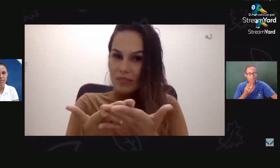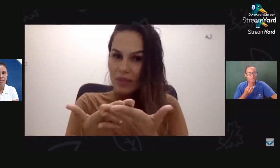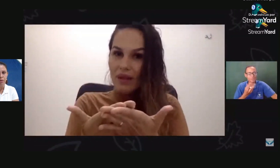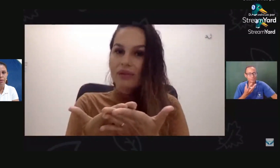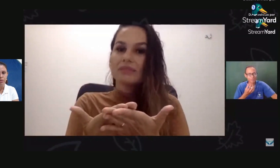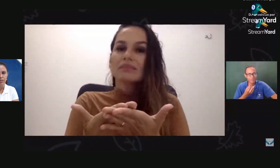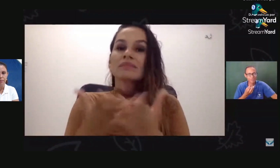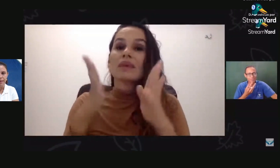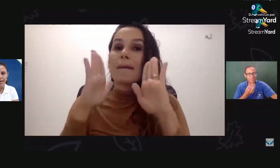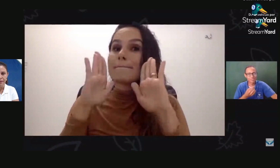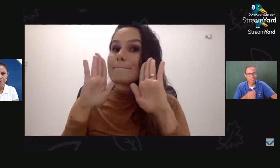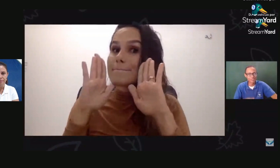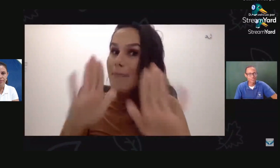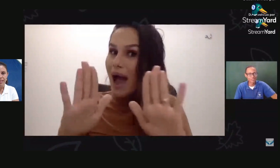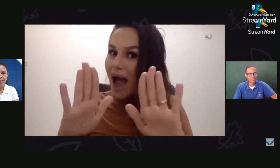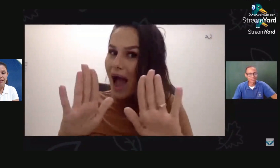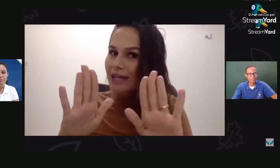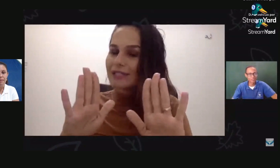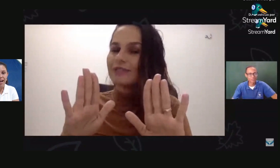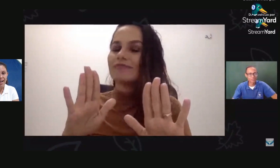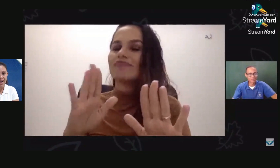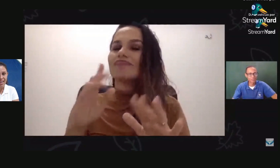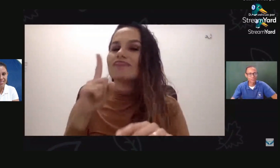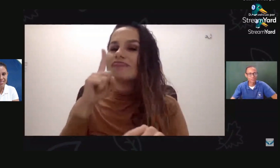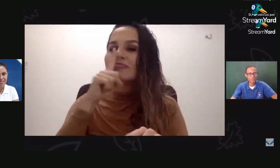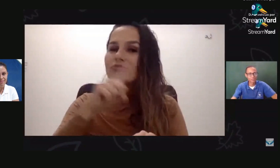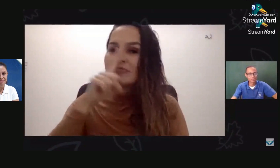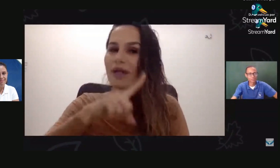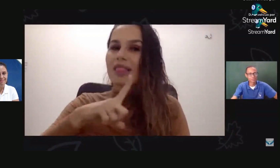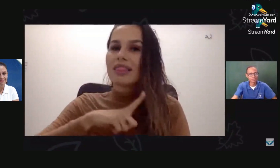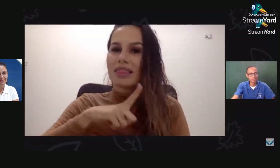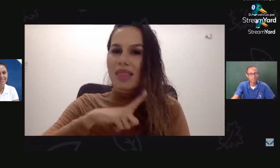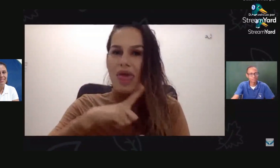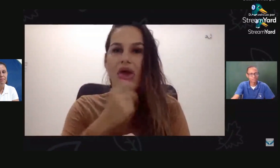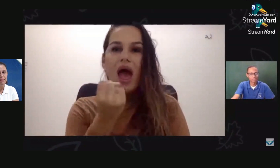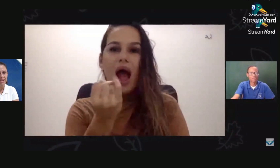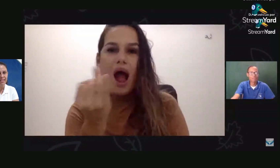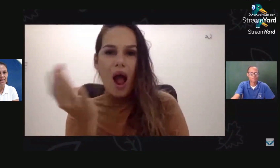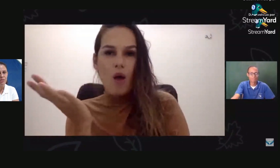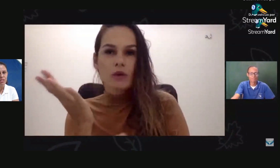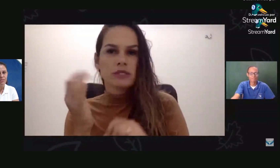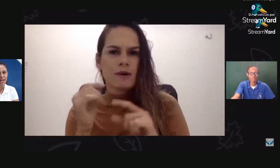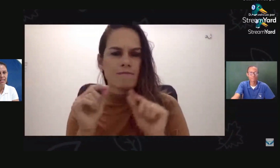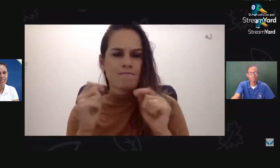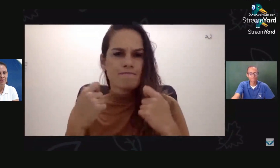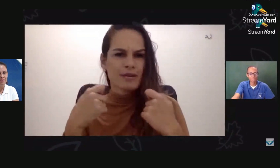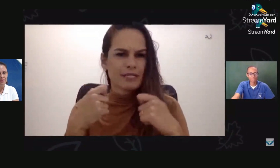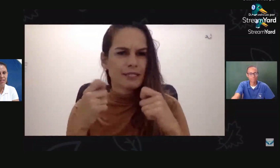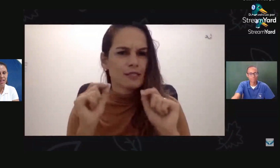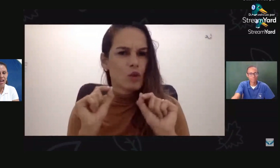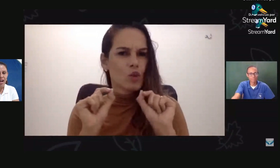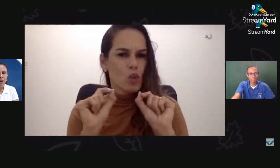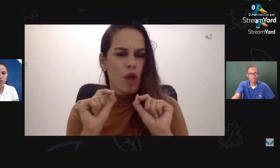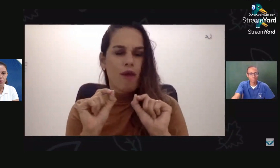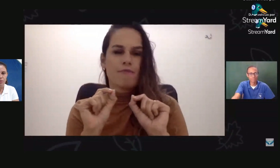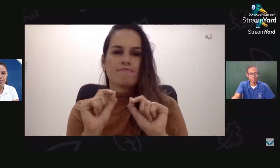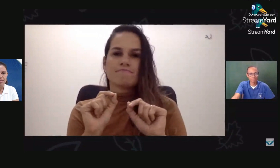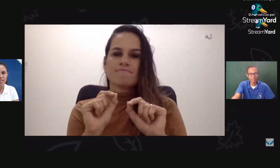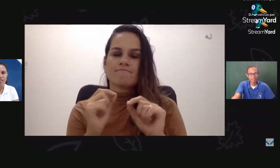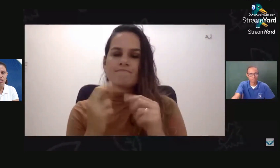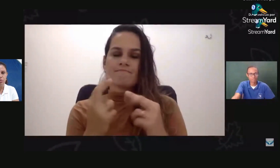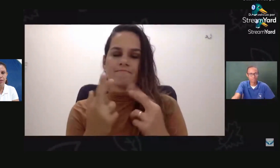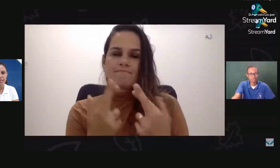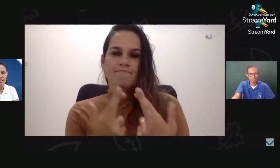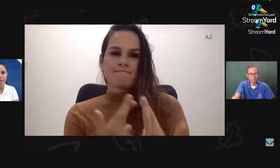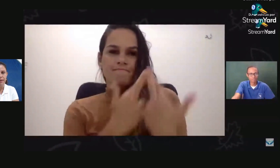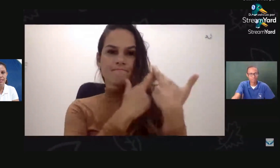a formação aumentou também, mas também tem suas falhas. Alguns,